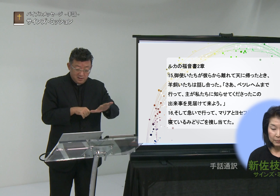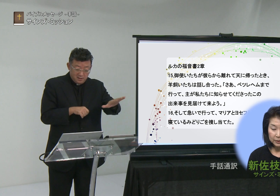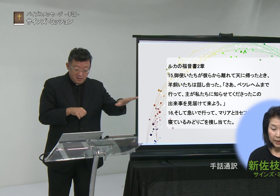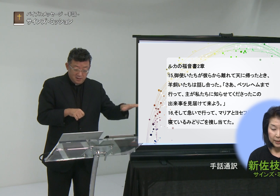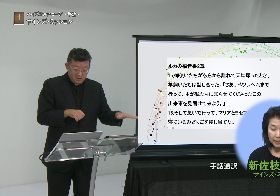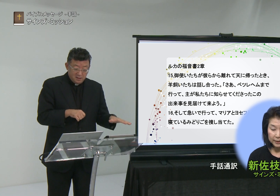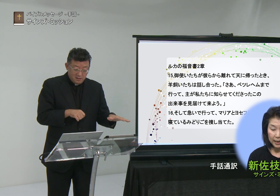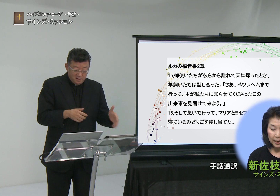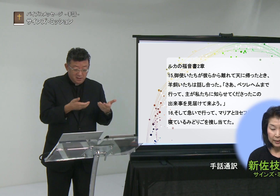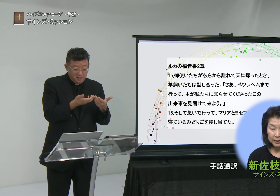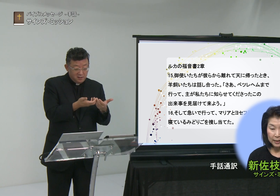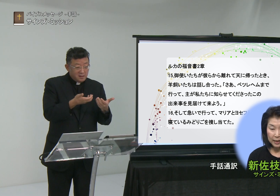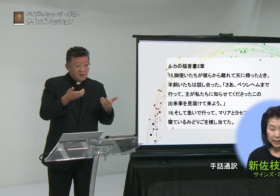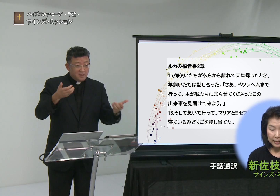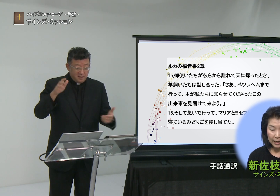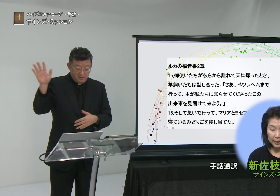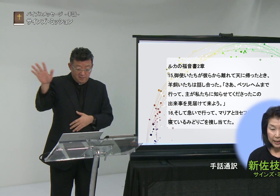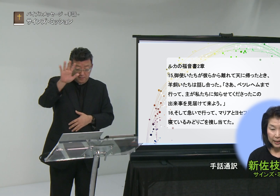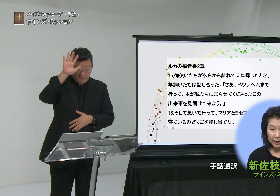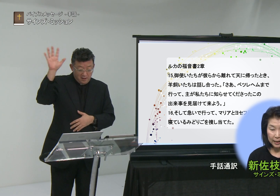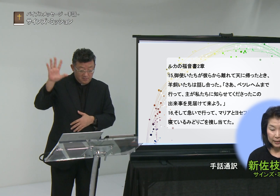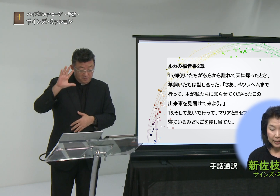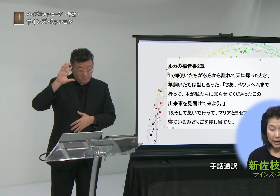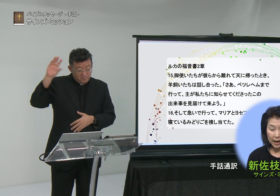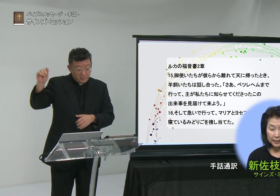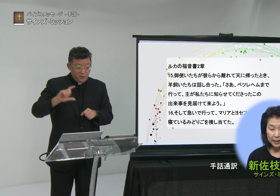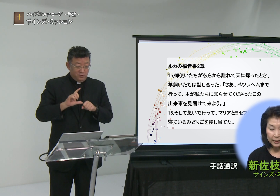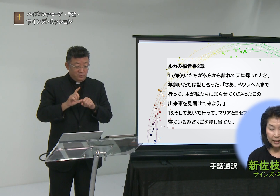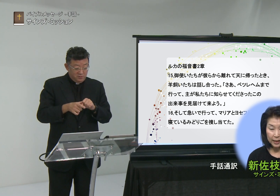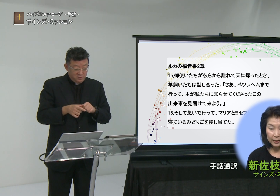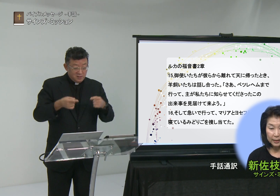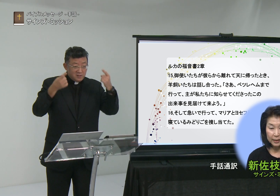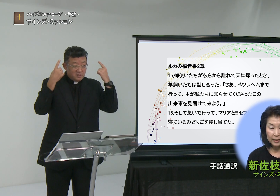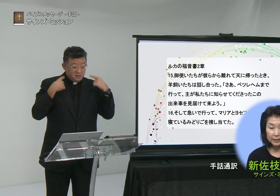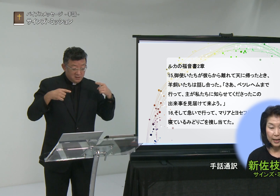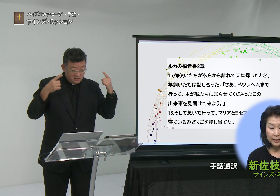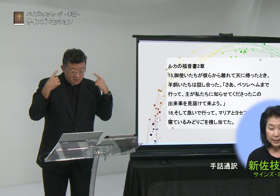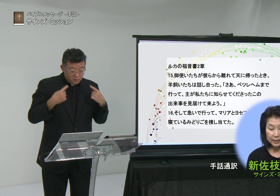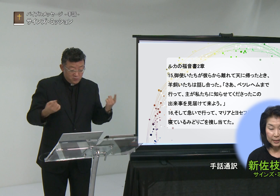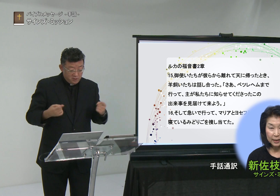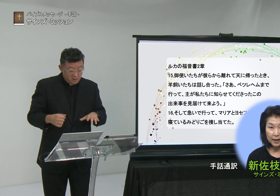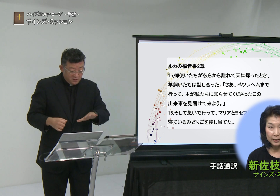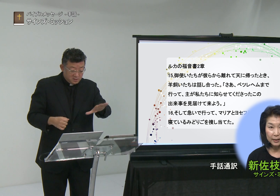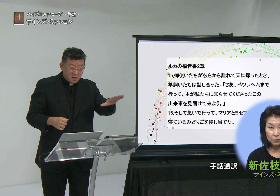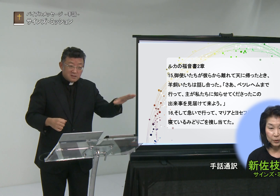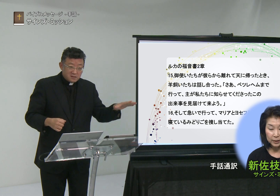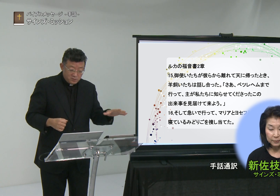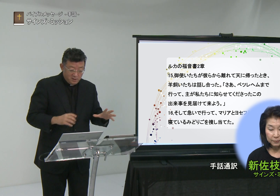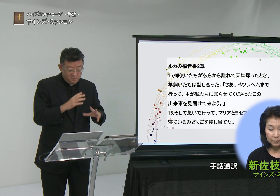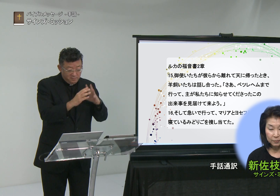御使いたちが彼らから離れて天に帰ったとき